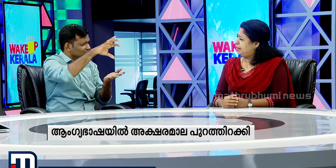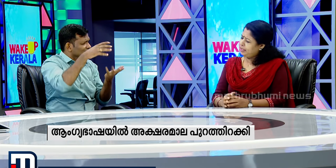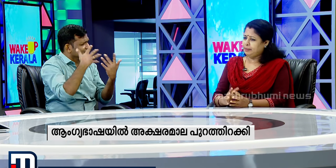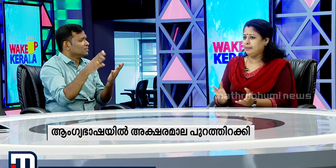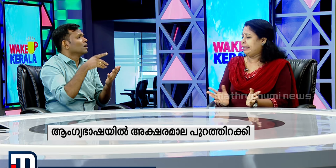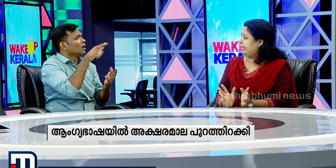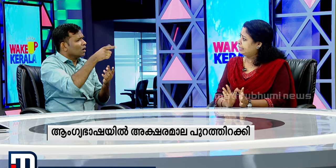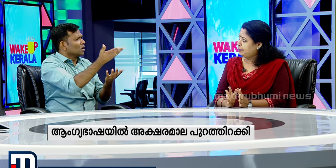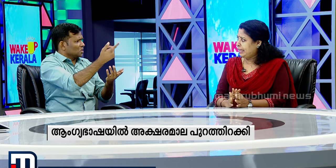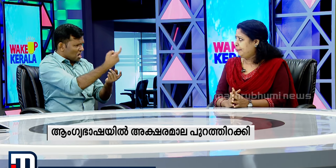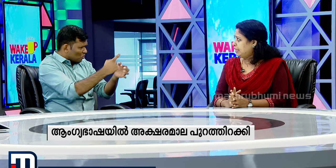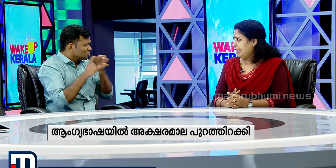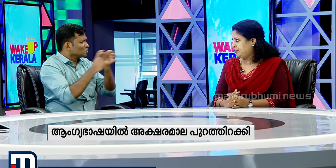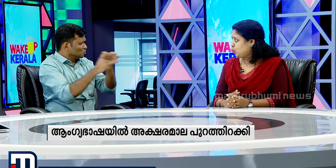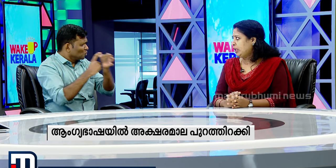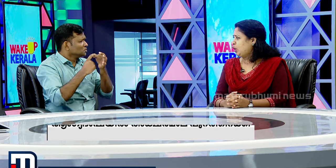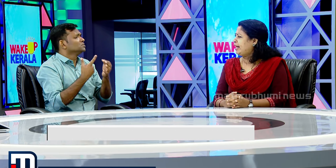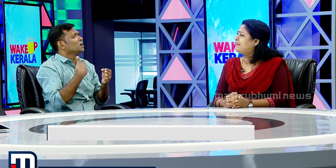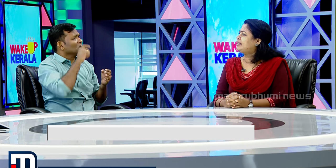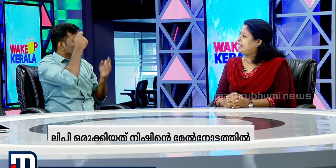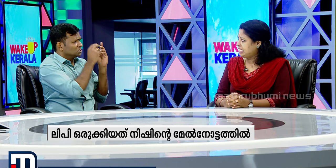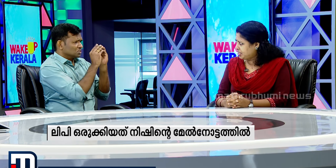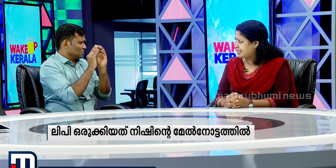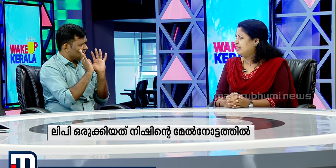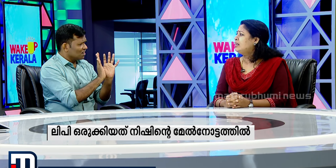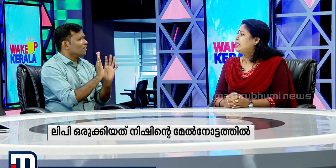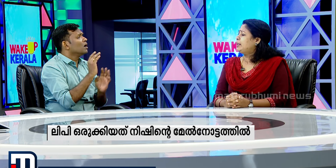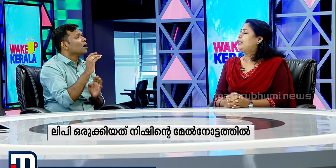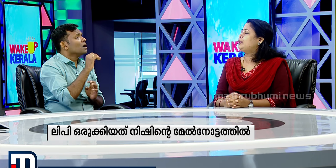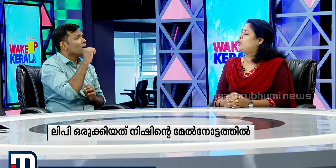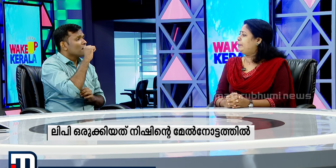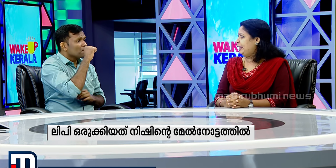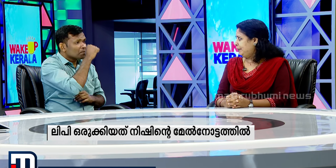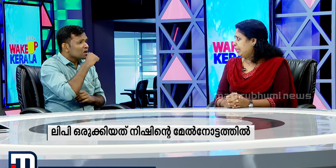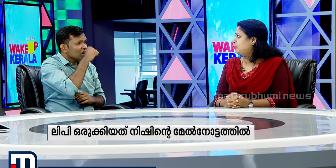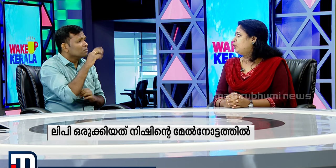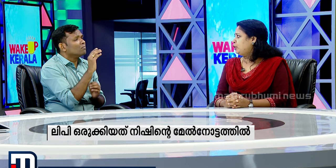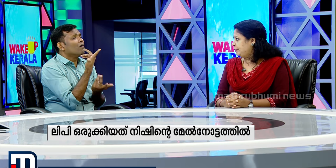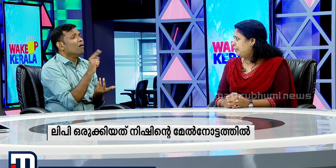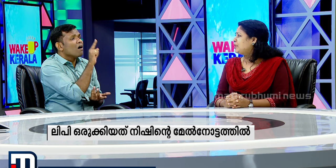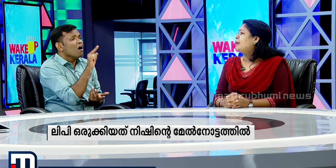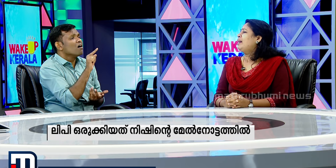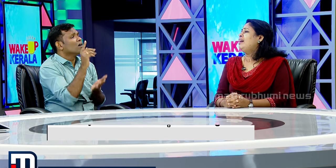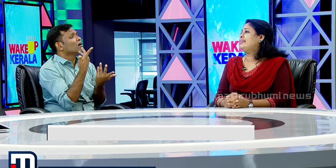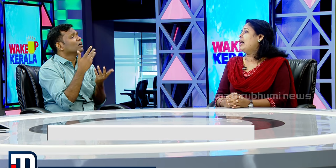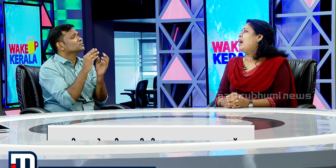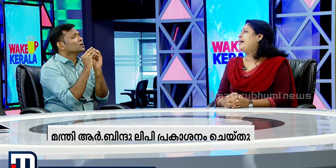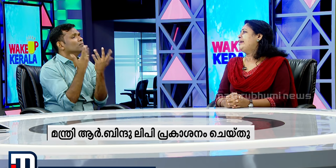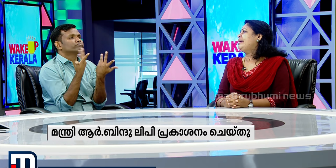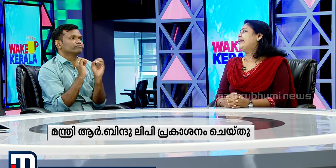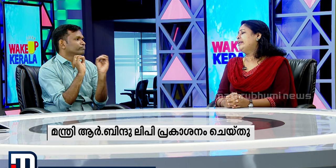ഡെഫ് സ്കൂളിൽ തന്നെ പല ഇപ്പം നമ്മുടെ കേരളത്തിൽ പല ഡെഫ് സ്കൂളുകളുണ്ട് അവിടുത്തെ ടീച്ചേഴ്സ് ഇതുപോലെ പഠിപ്പിക്കാൻ ബുദ്ധിമുട്ടുമ്പോഴും